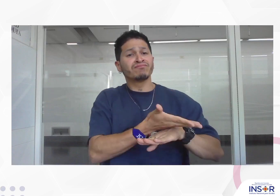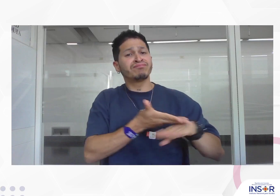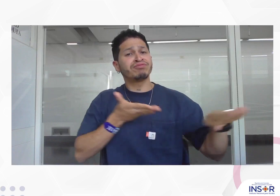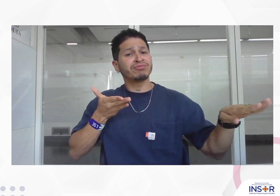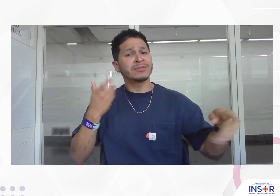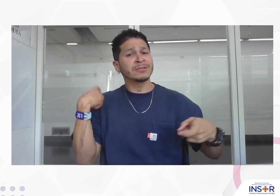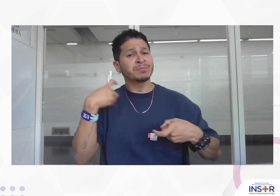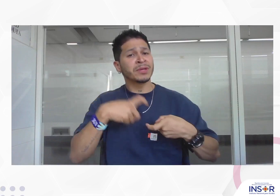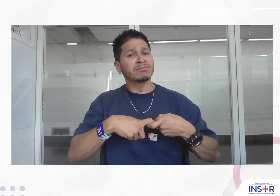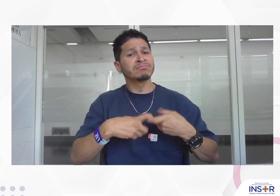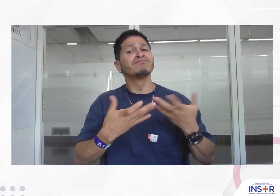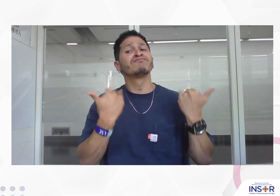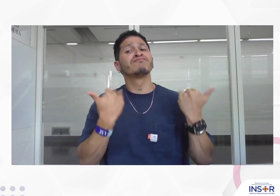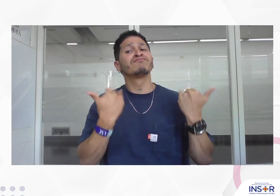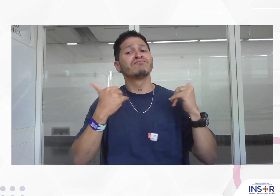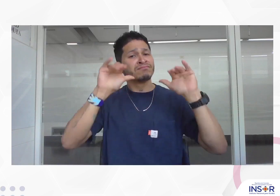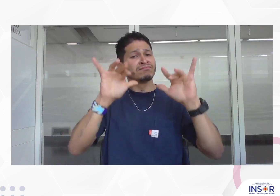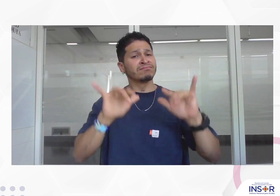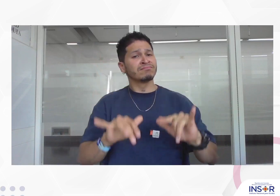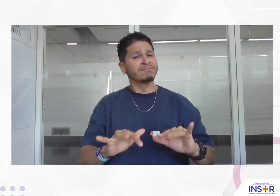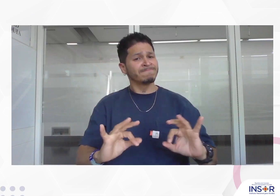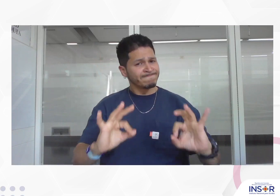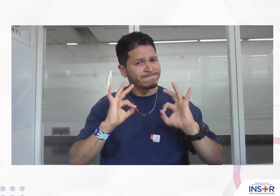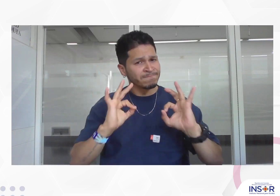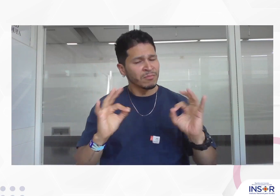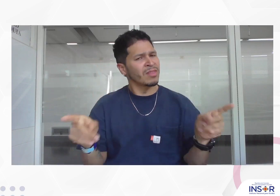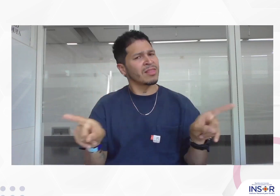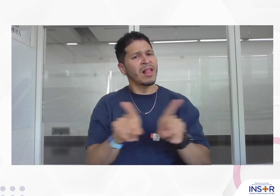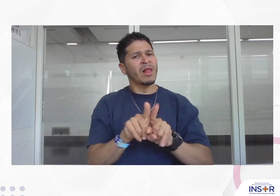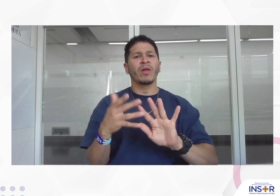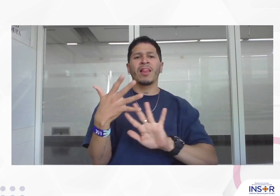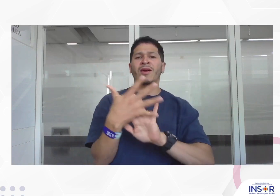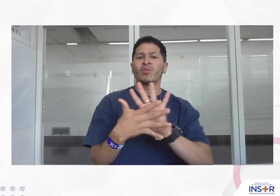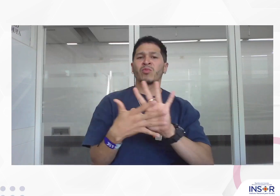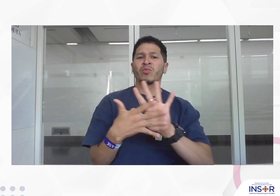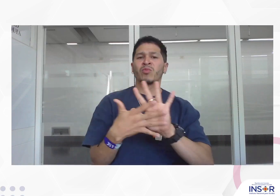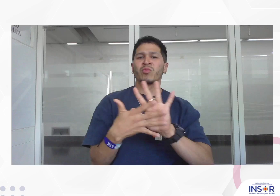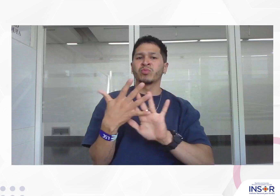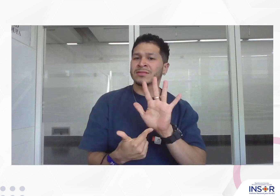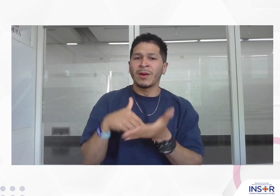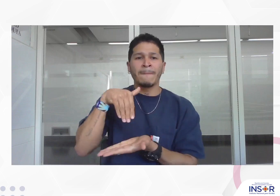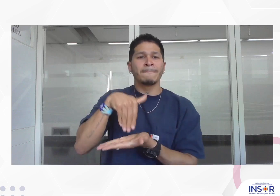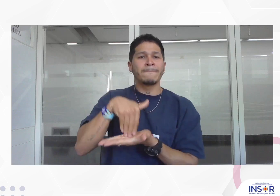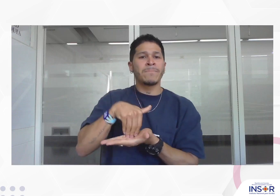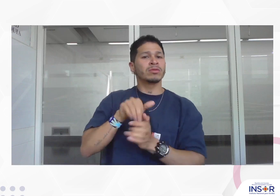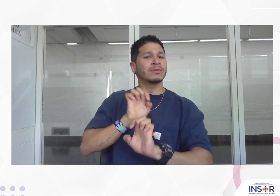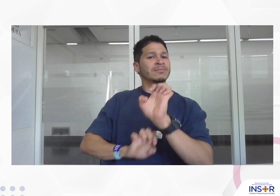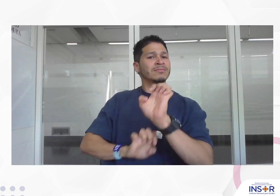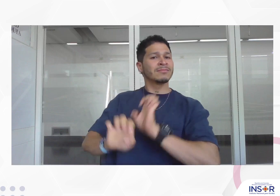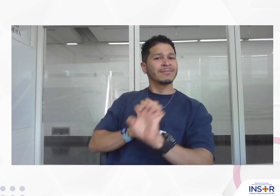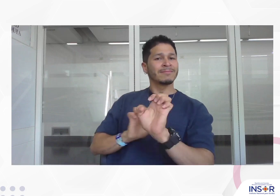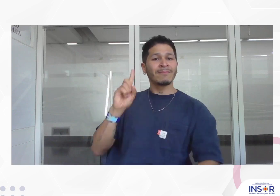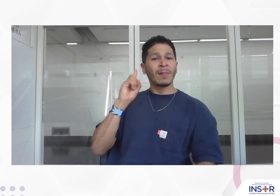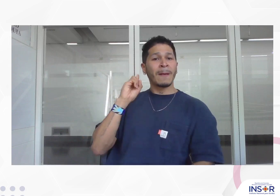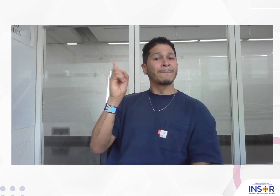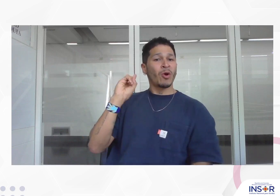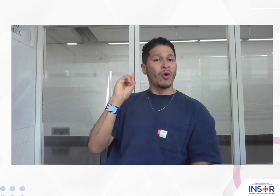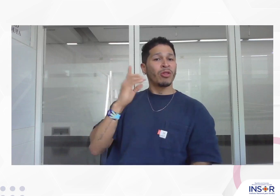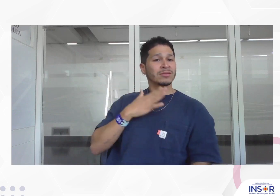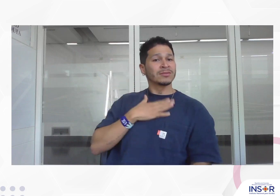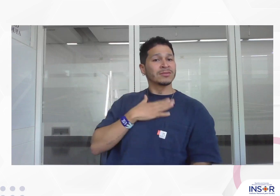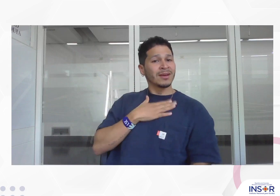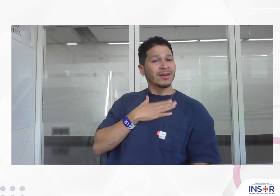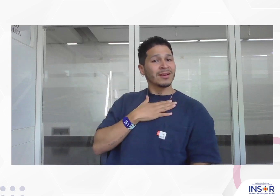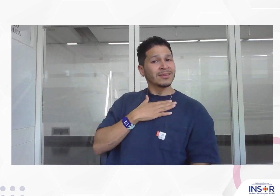reconocimiento, pero las lenguas de señas también tienen que habitar la academia. Las universidades exigen que se use el español como